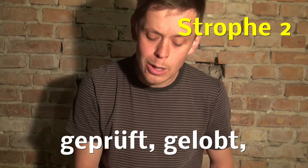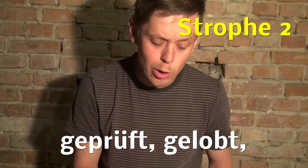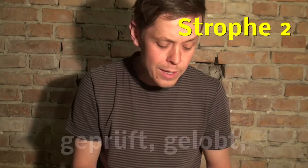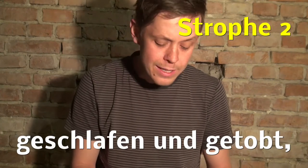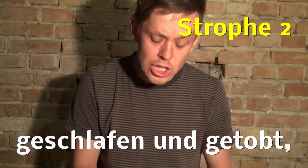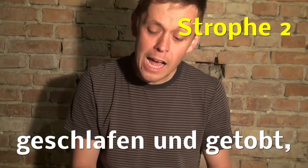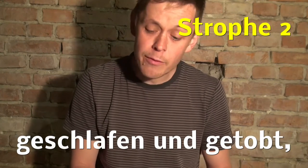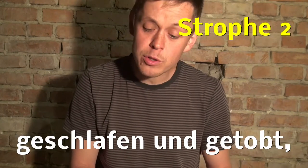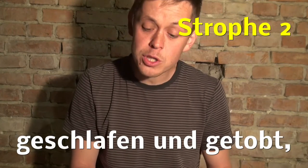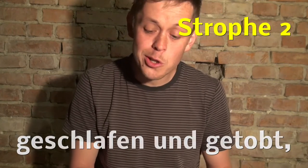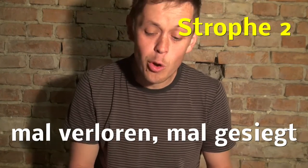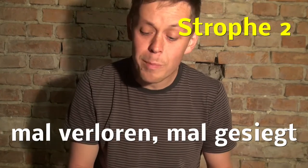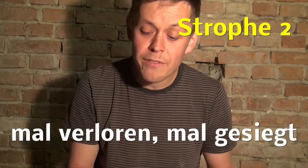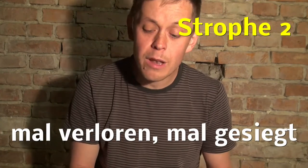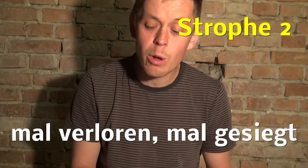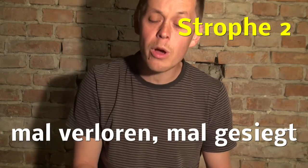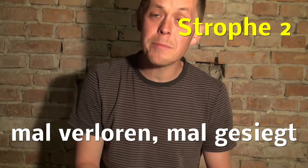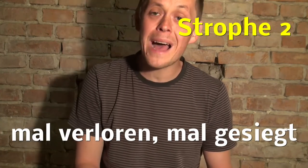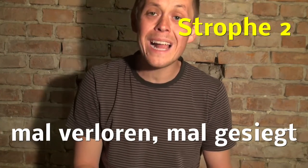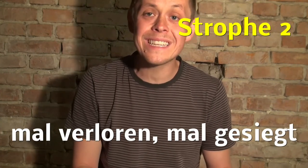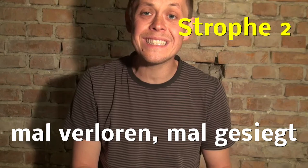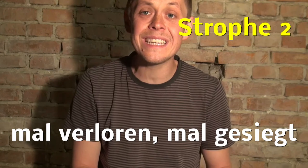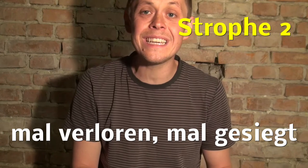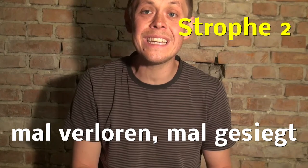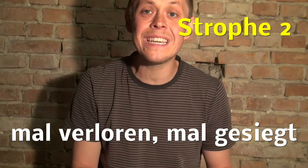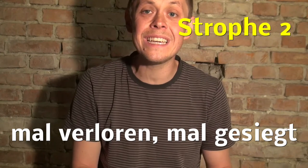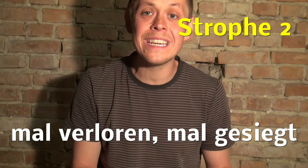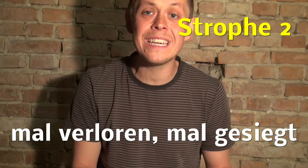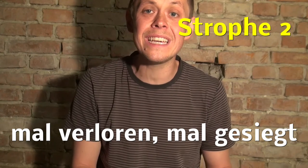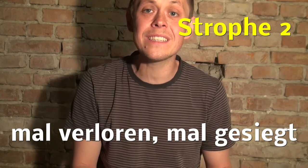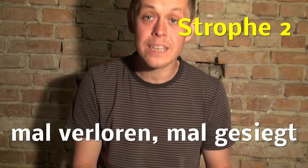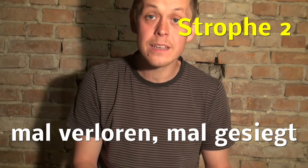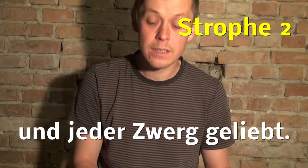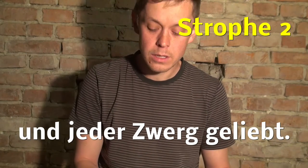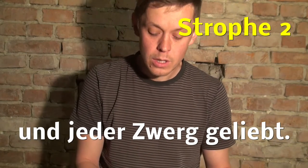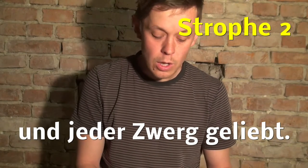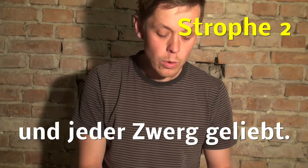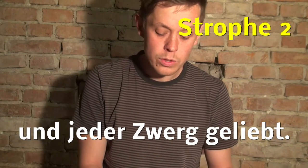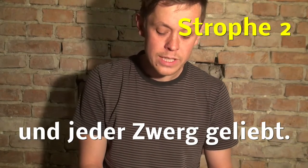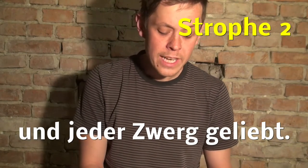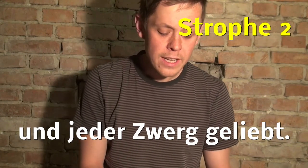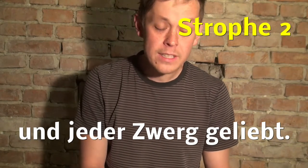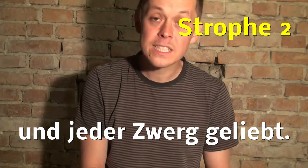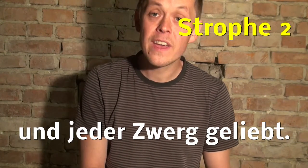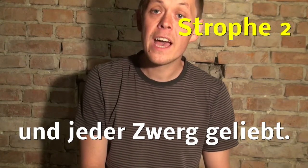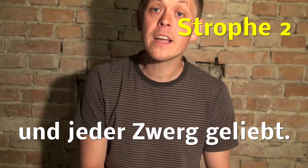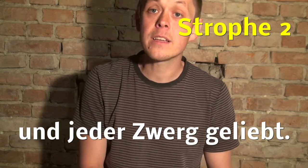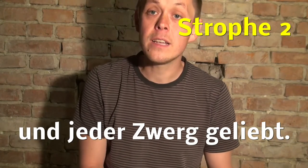gelobt, geschlafen und getobt, mal verloren, mal gesiegt und jeder Zwerg